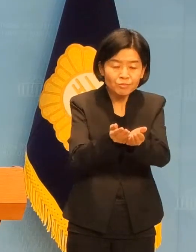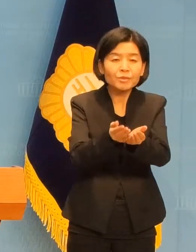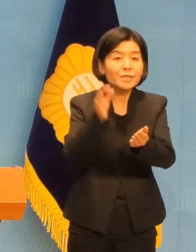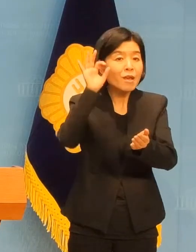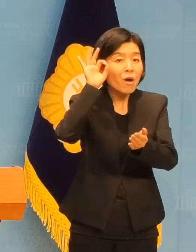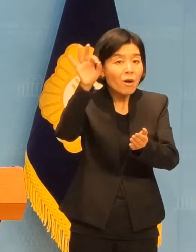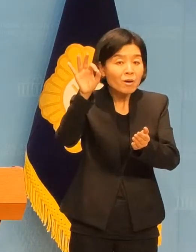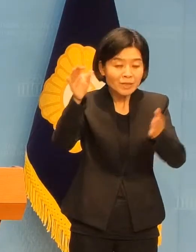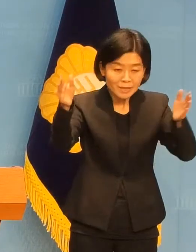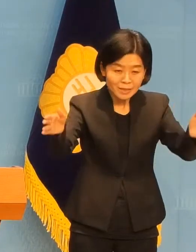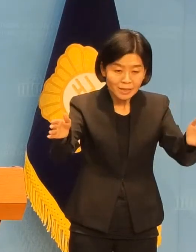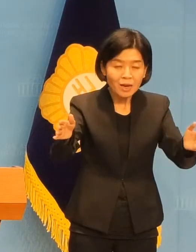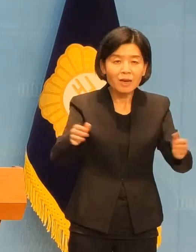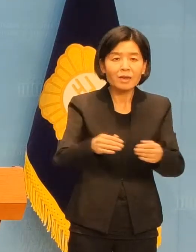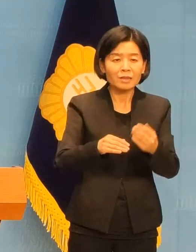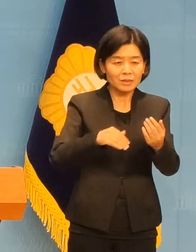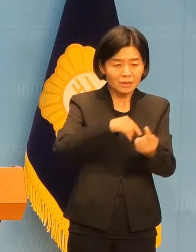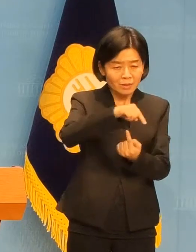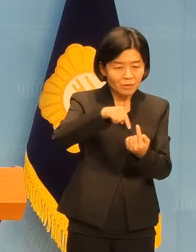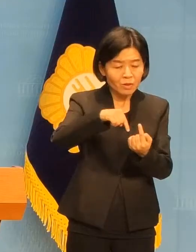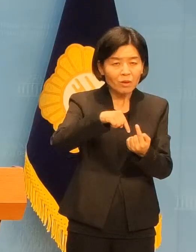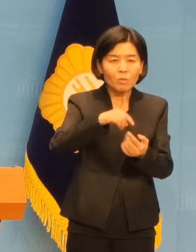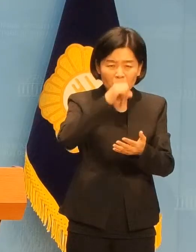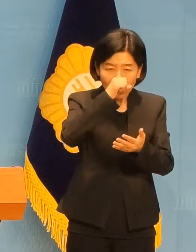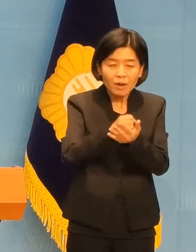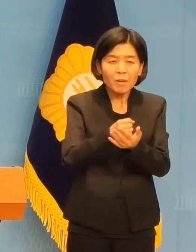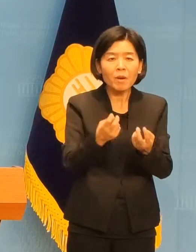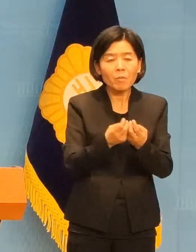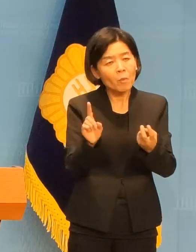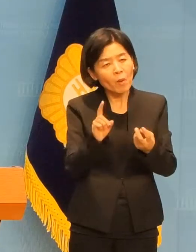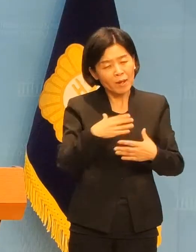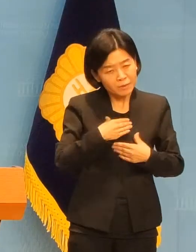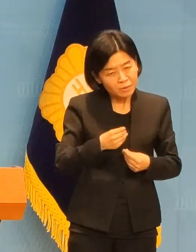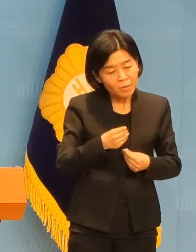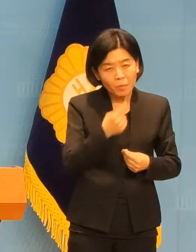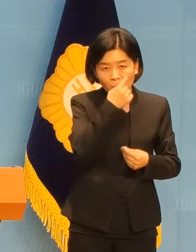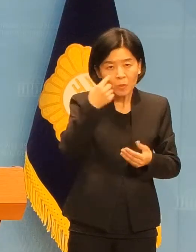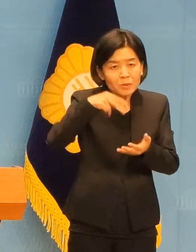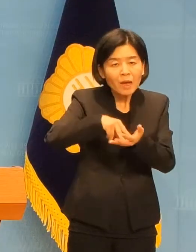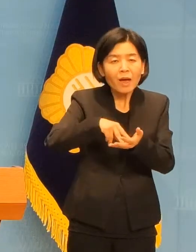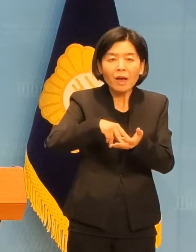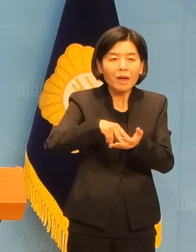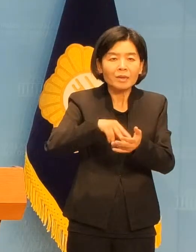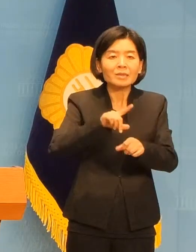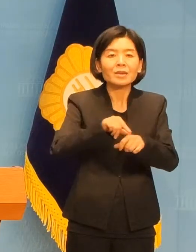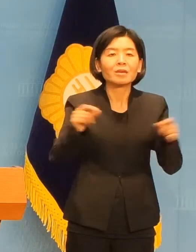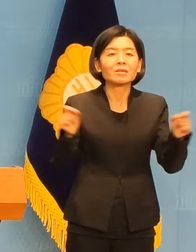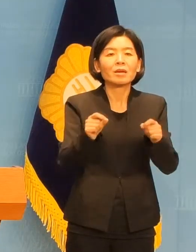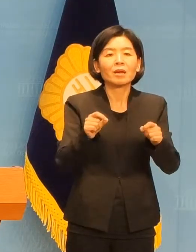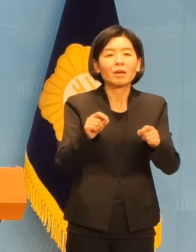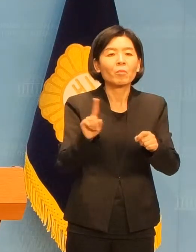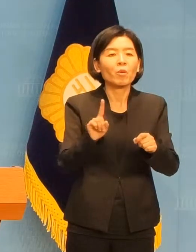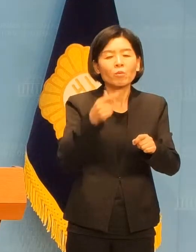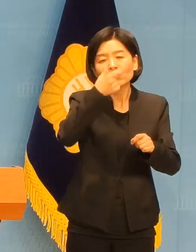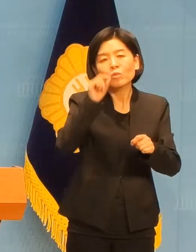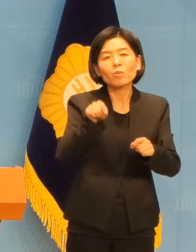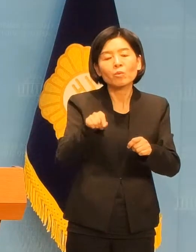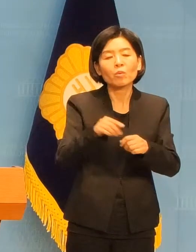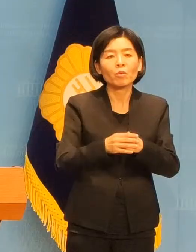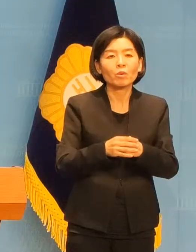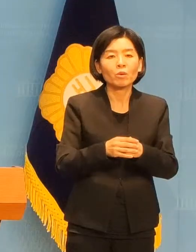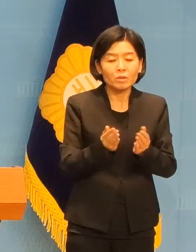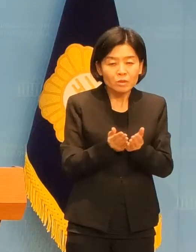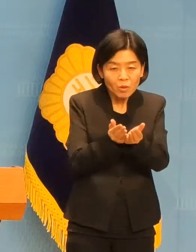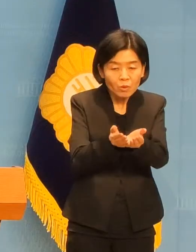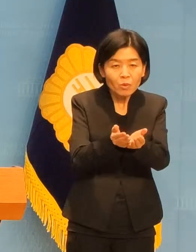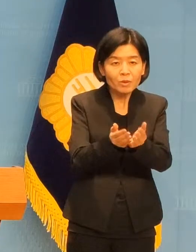개선되고 안전을 보장받기에 너무 짧은 시간입니다. 뿐만 아니라 서울시는 한강버스 운항 선장 및 선원의 이력과